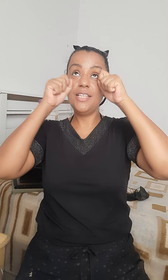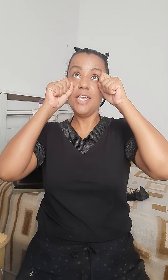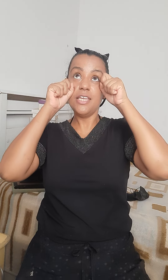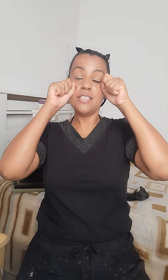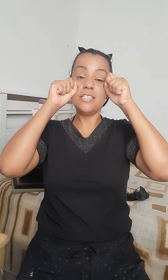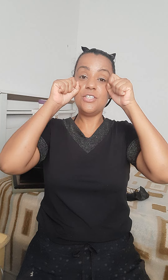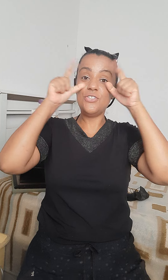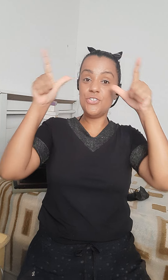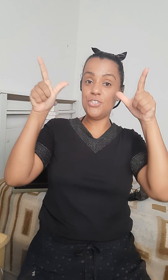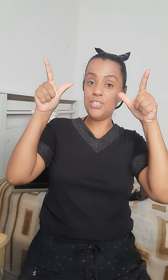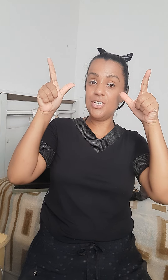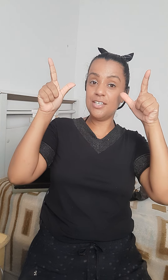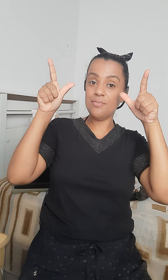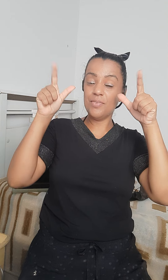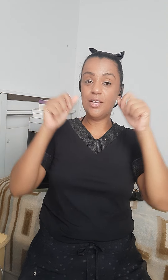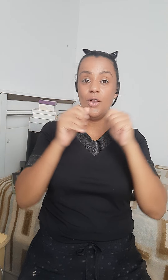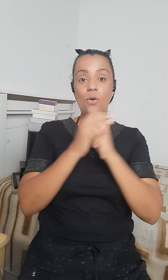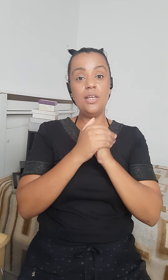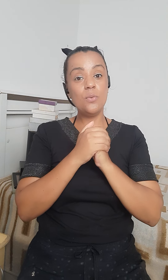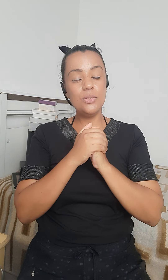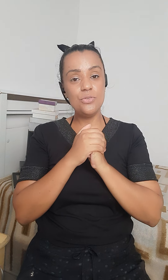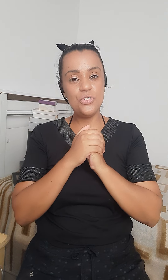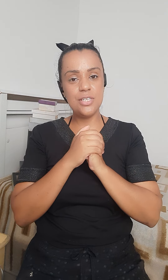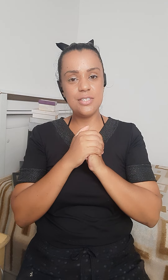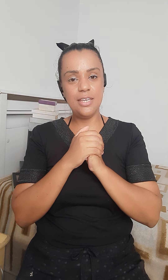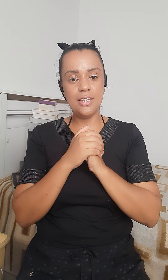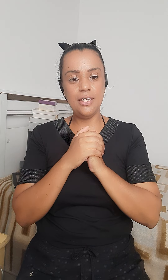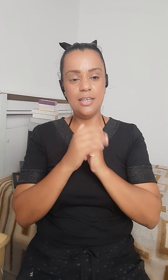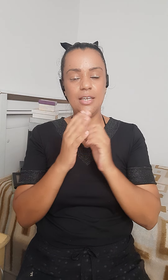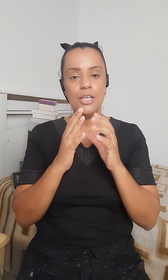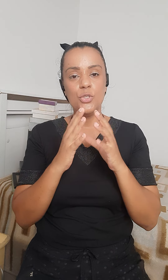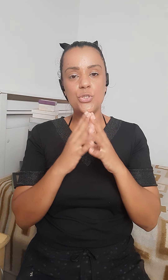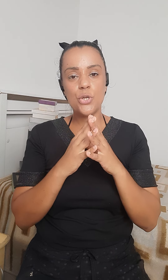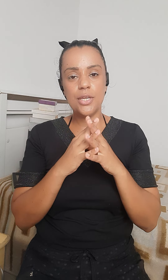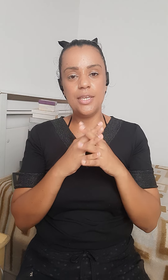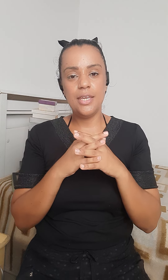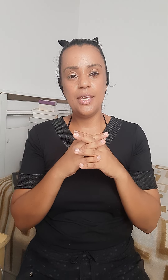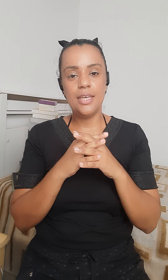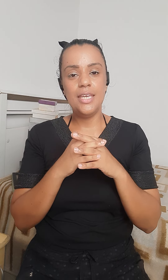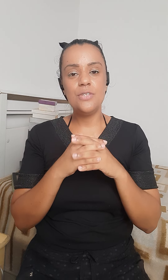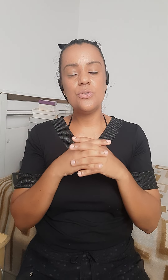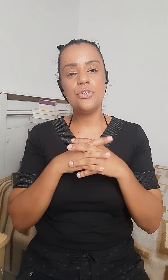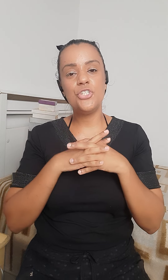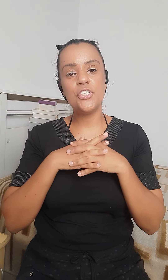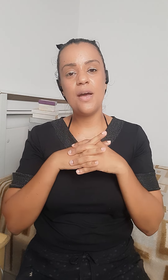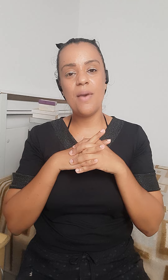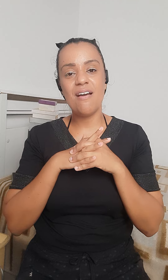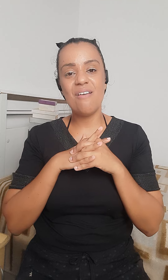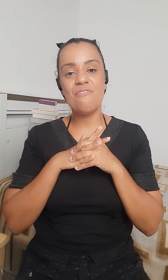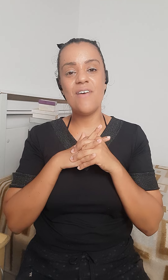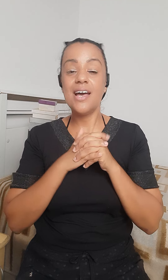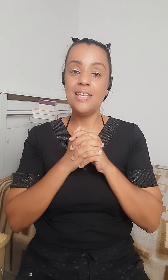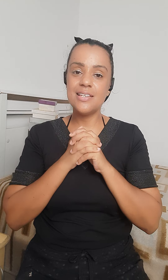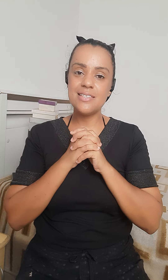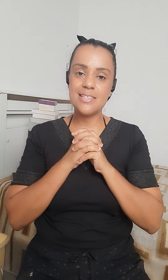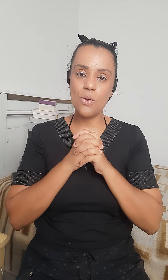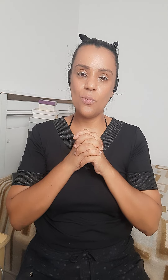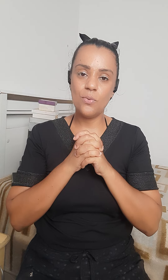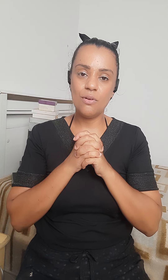tem esse dia. Olha quantos dias tem aí. Só que isso se chama variação